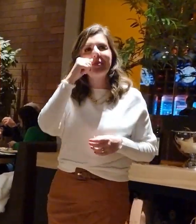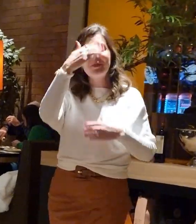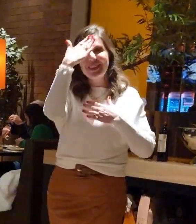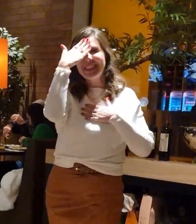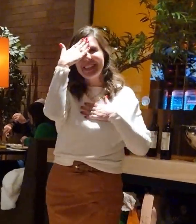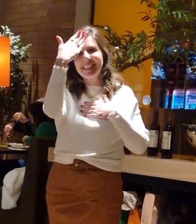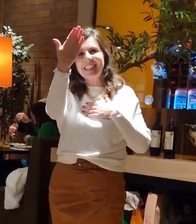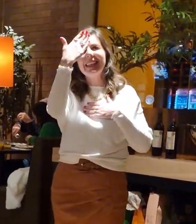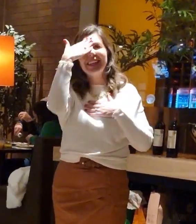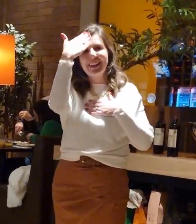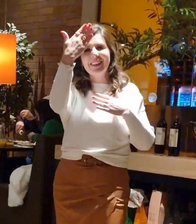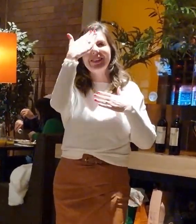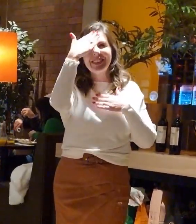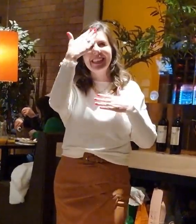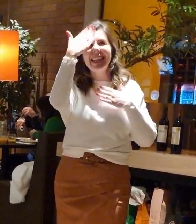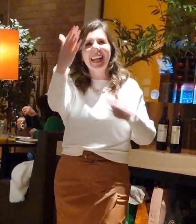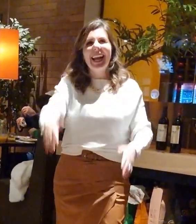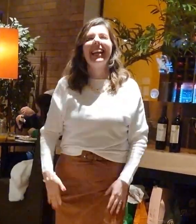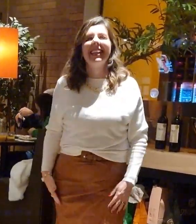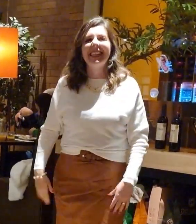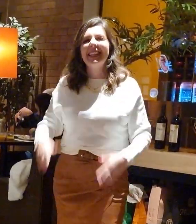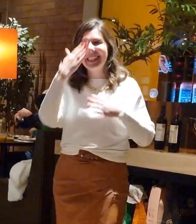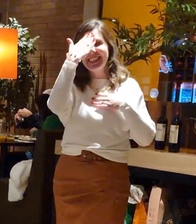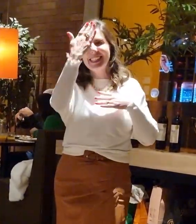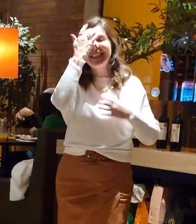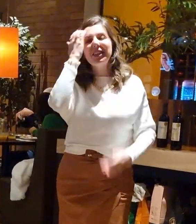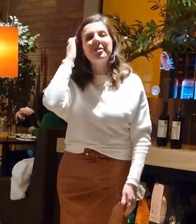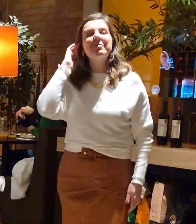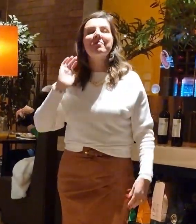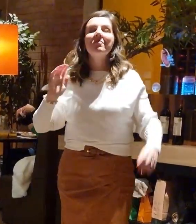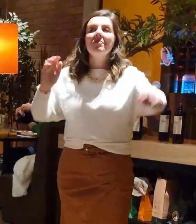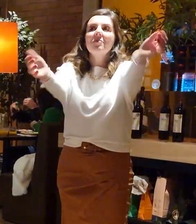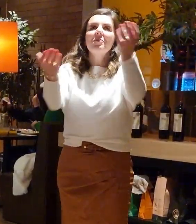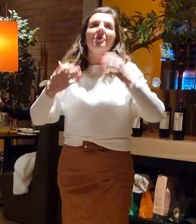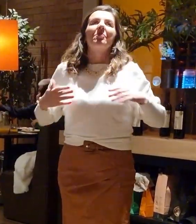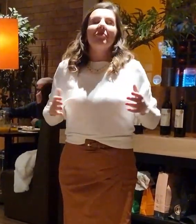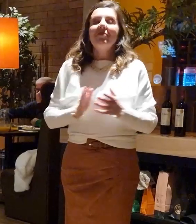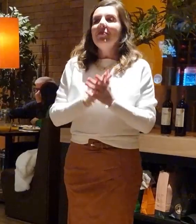O sinal do Marcos, é isso. Não, sinal do... Ah, obrigado, Marcos. Obrigado, meu esposo.